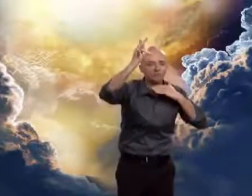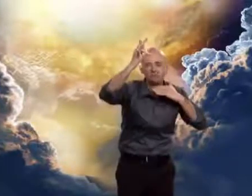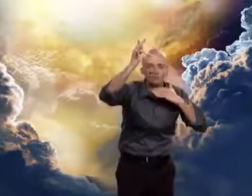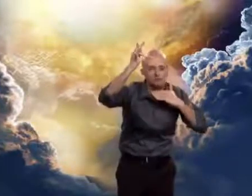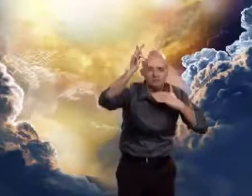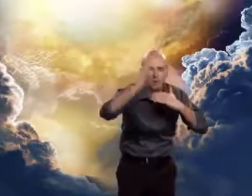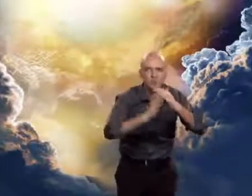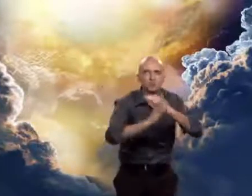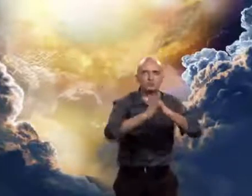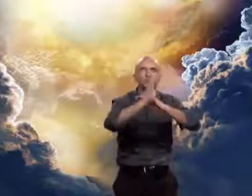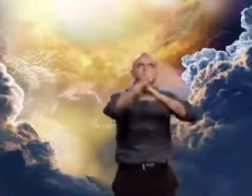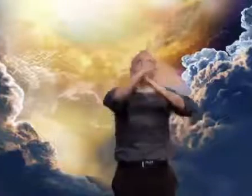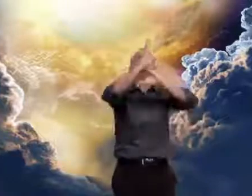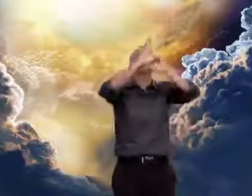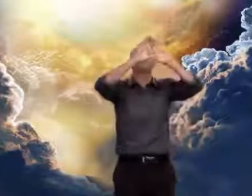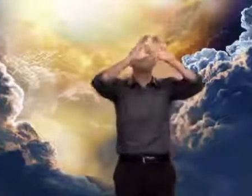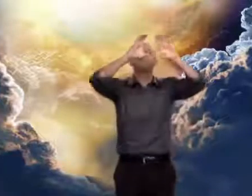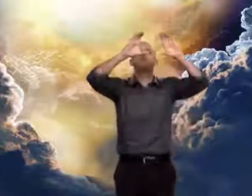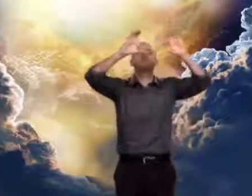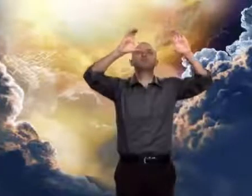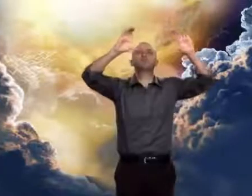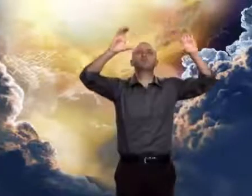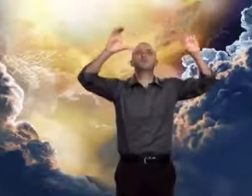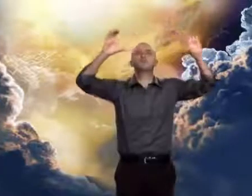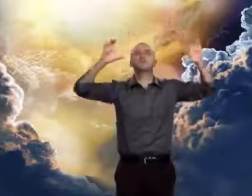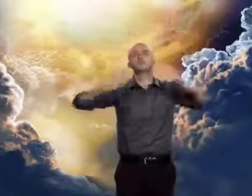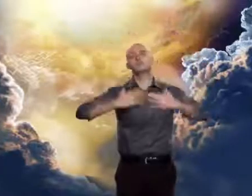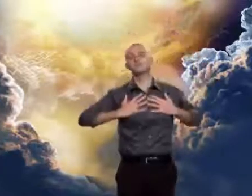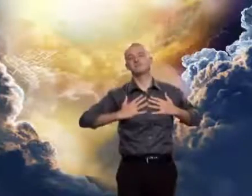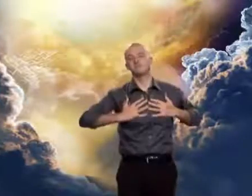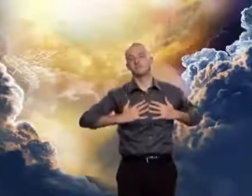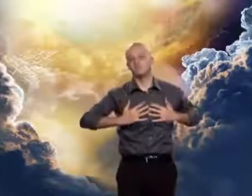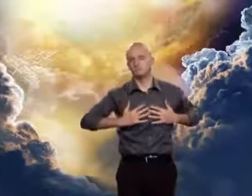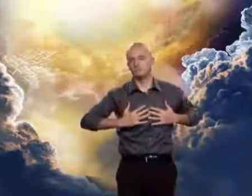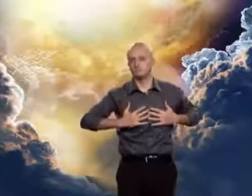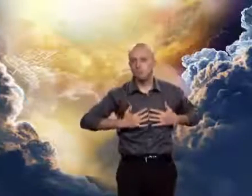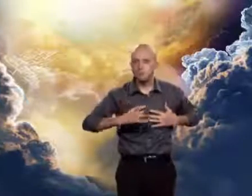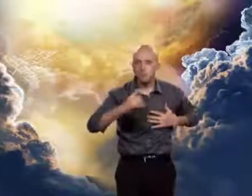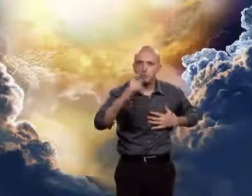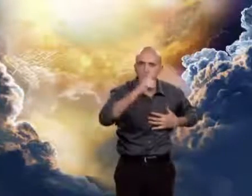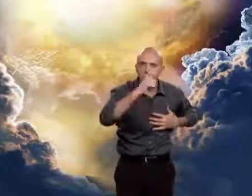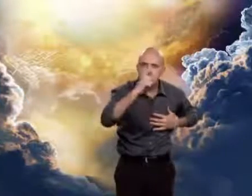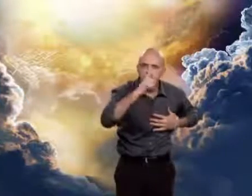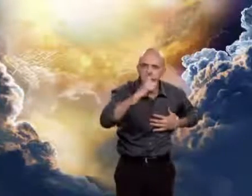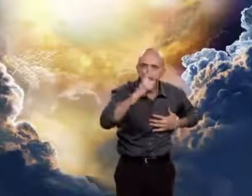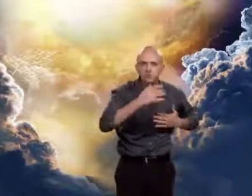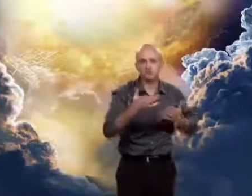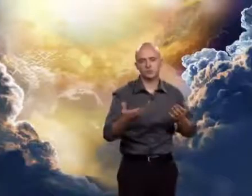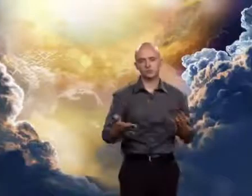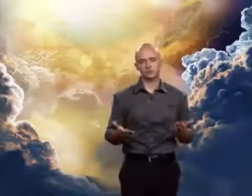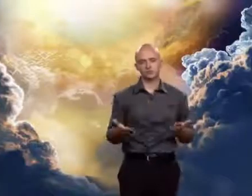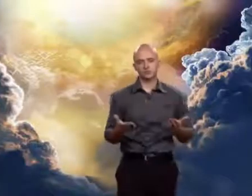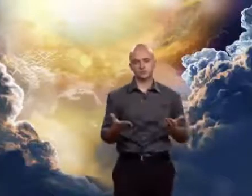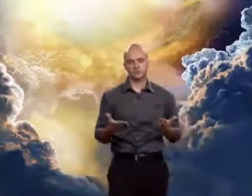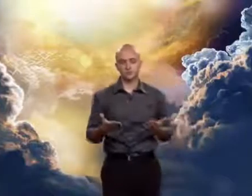trevas. A Bíblia é apresentada como ficção. Os apóstolos personificados por